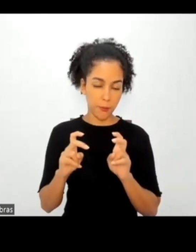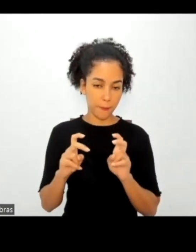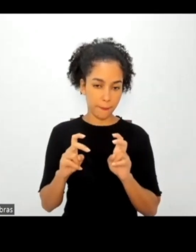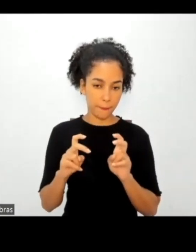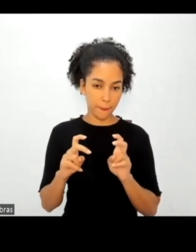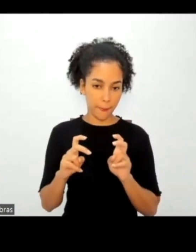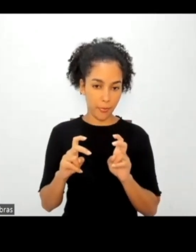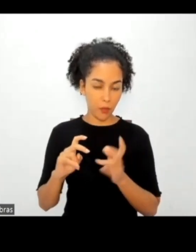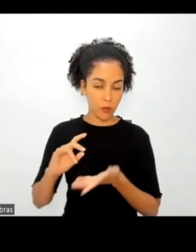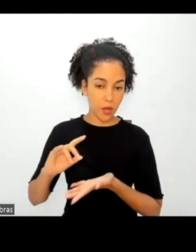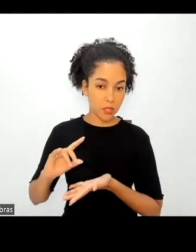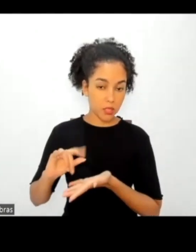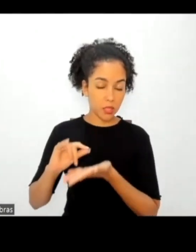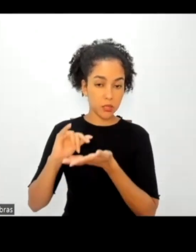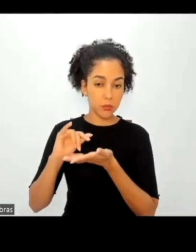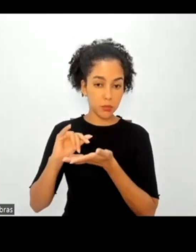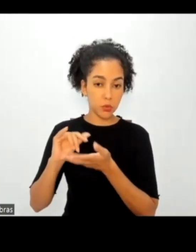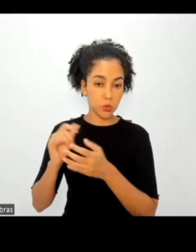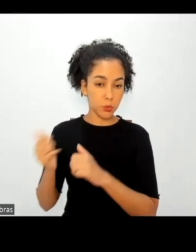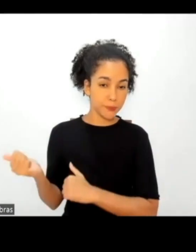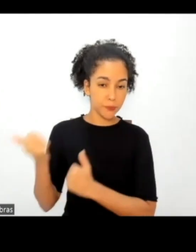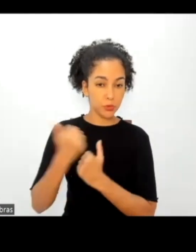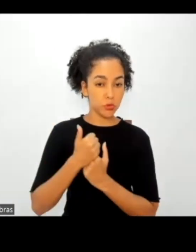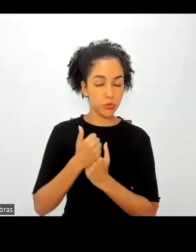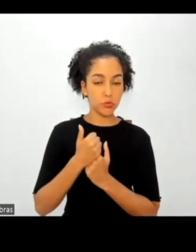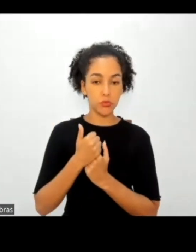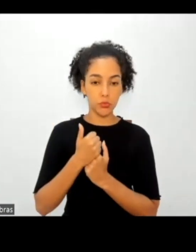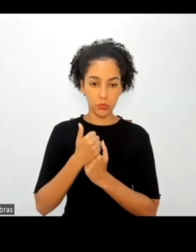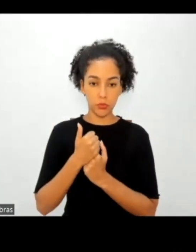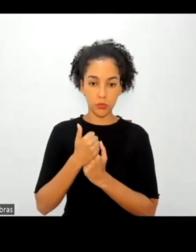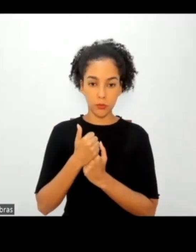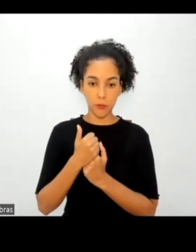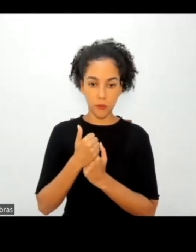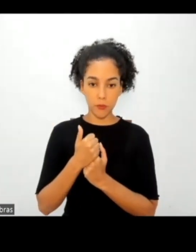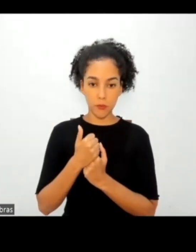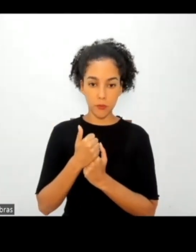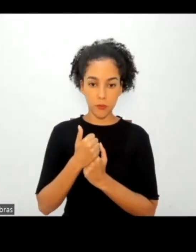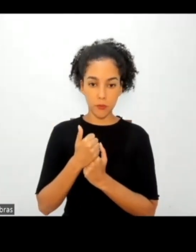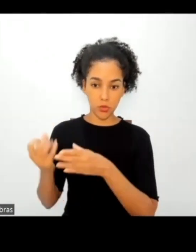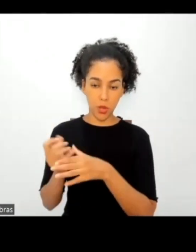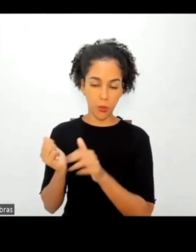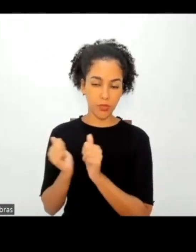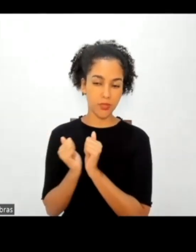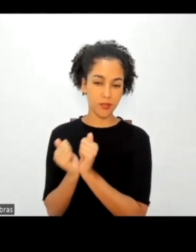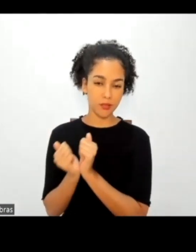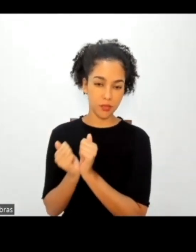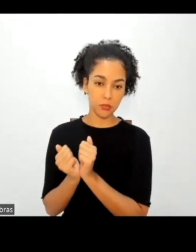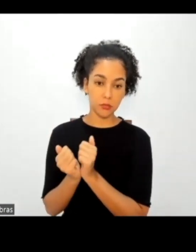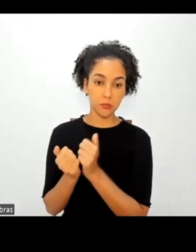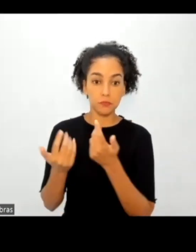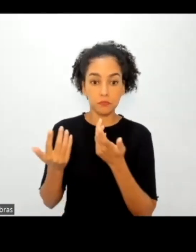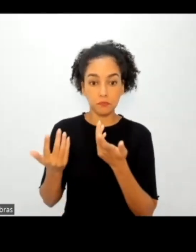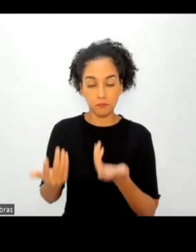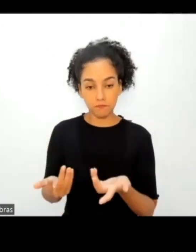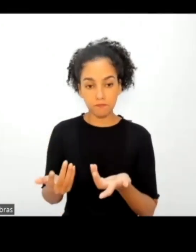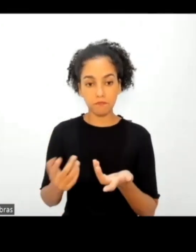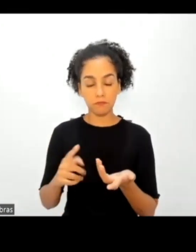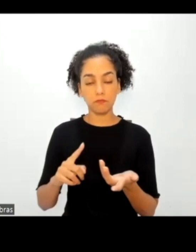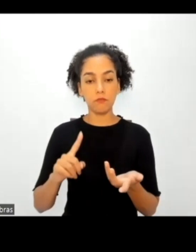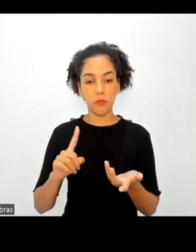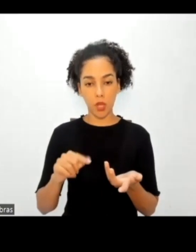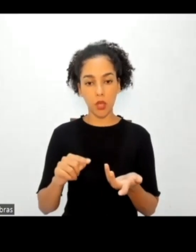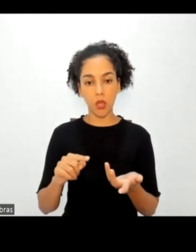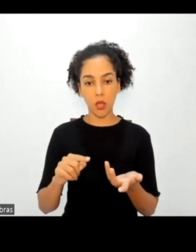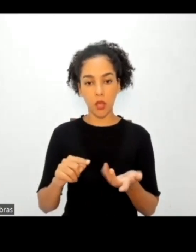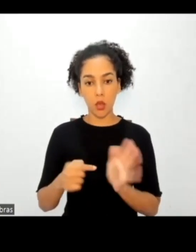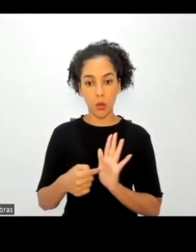capitalismo dependente, que substitui, né, o modo de produção escravista, né. Então, assim, isso já é um